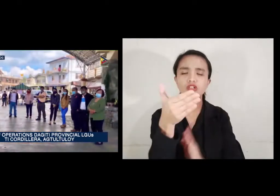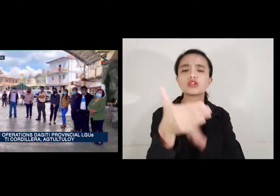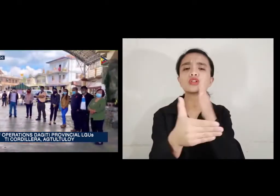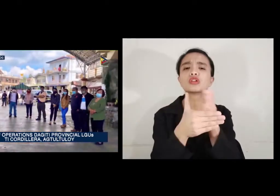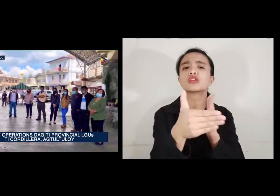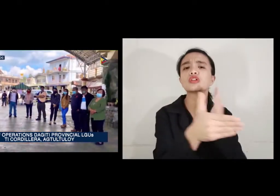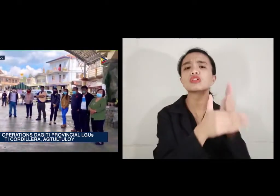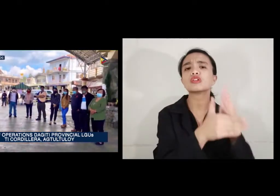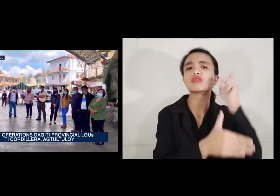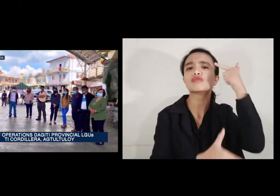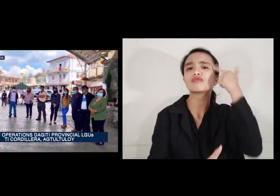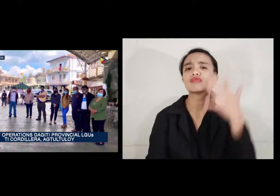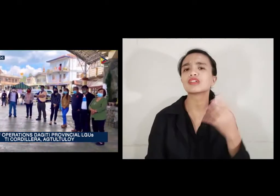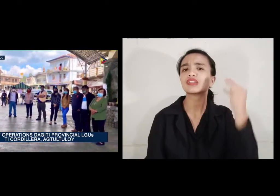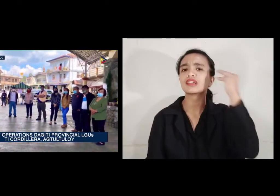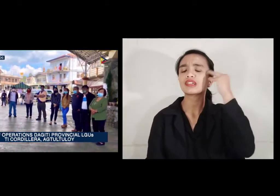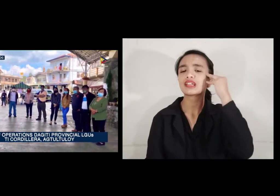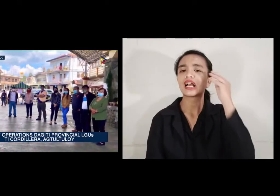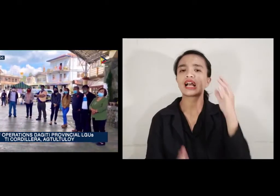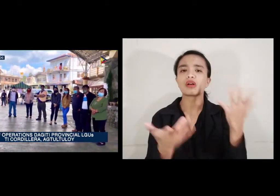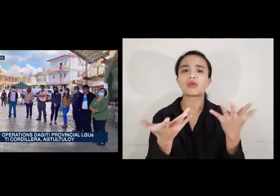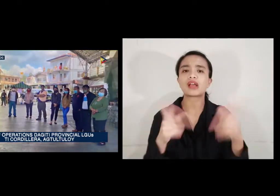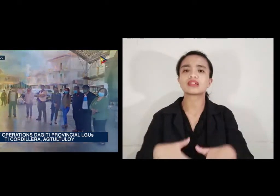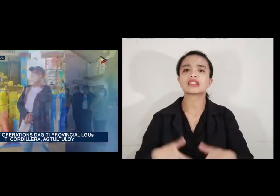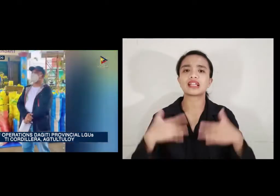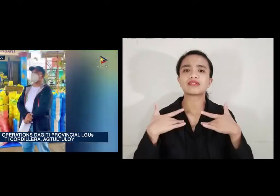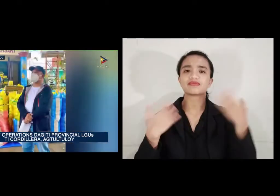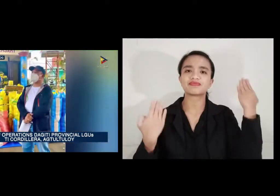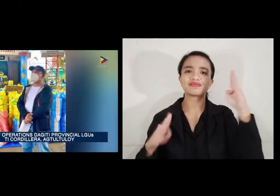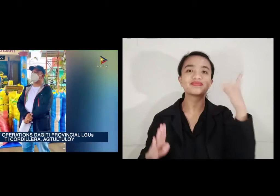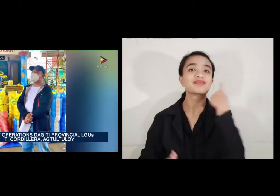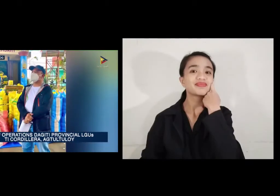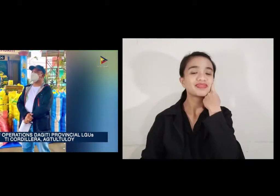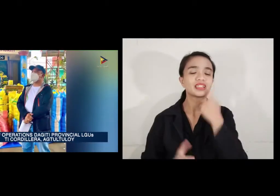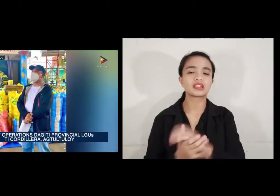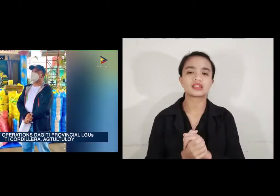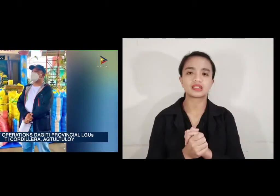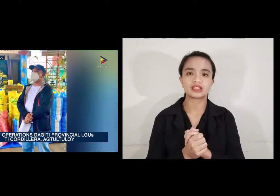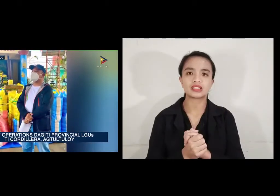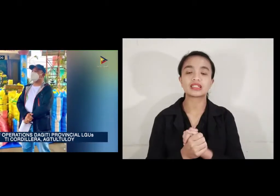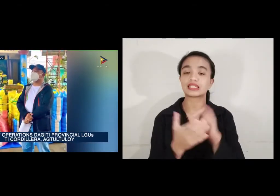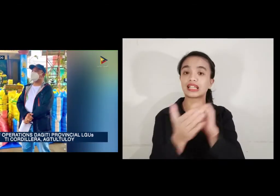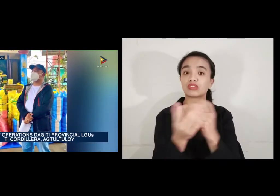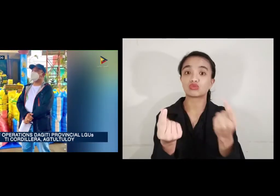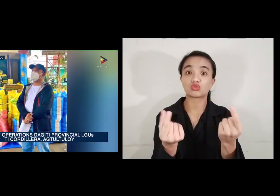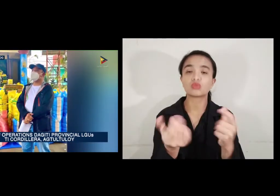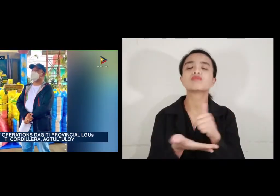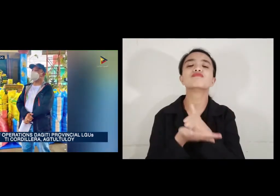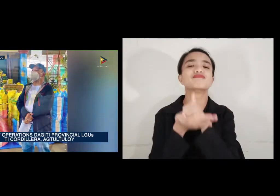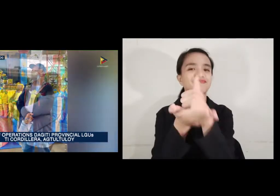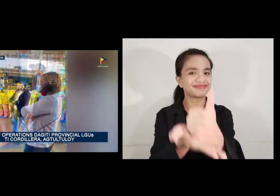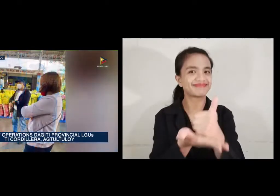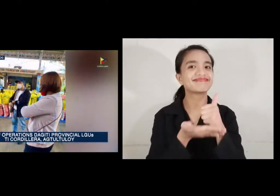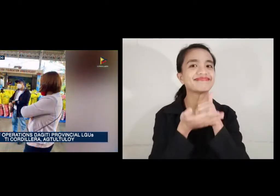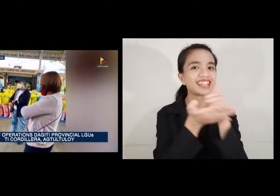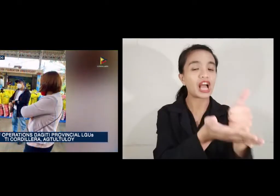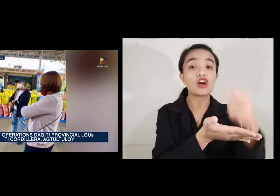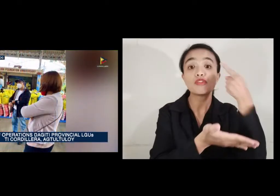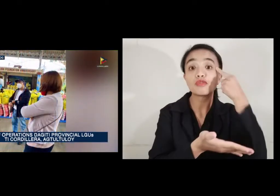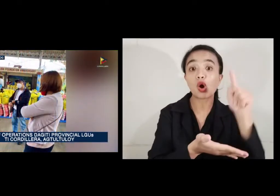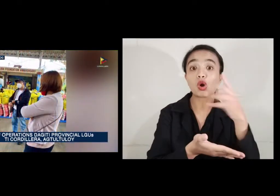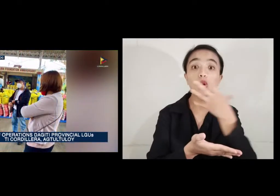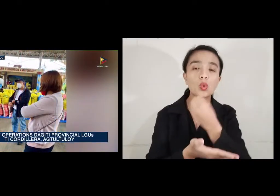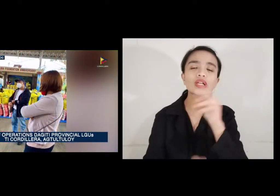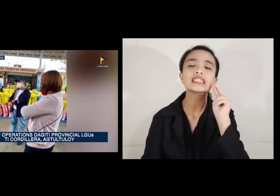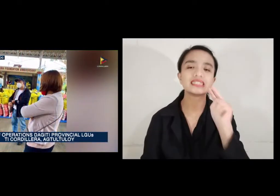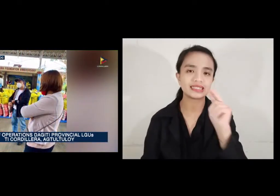Governor Melchor Diclas kadagiti umili ti Tuba Benguet itay lang nabiit. No sa dino nagibunong daytoy iti tulong iti probinsya para